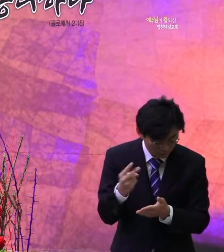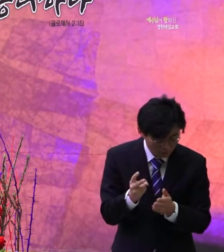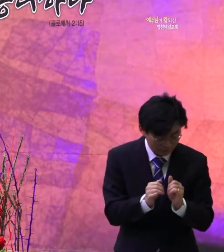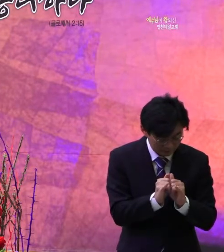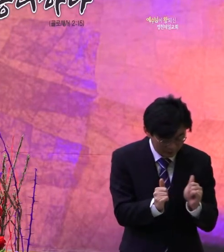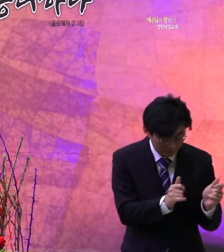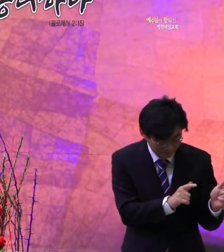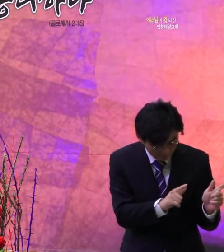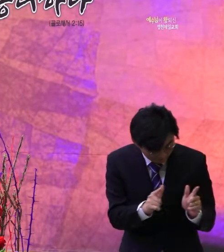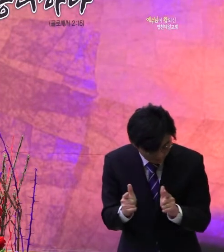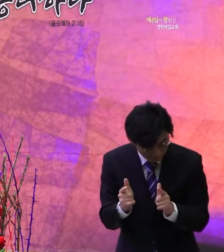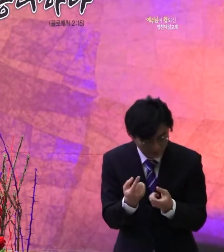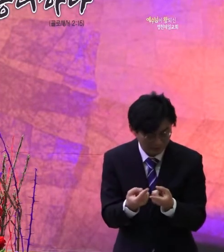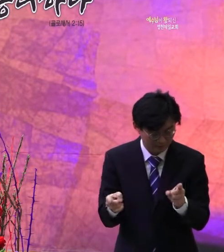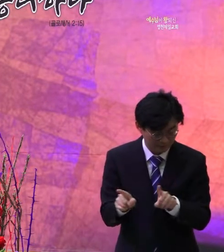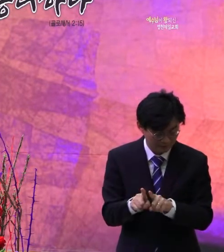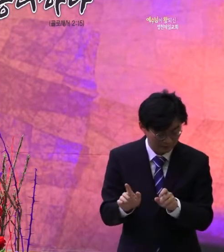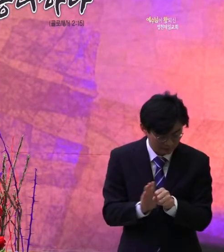가기를 축복합니다.